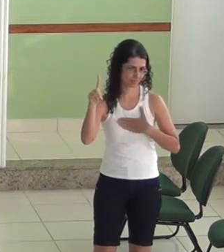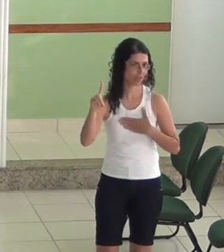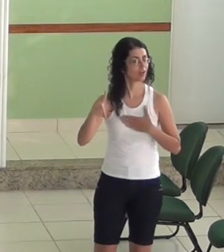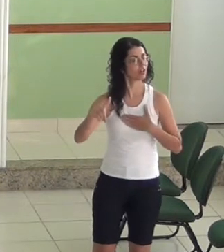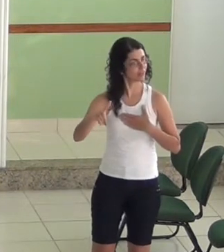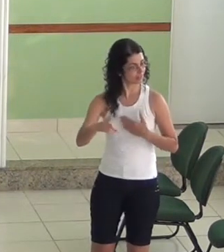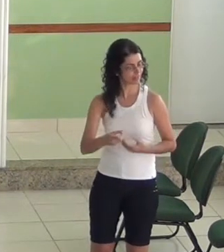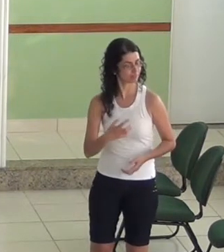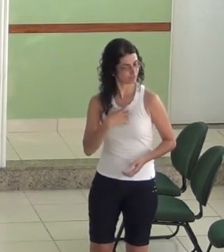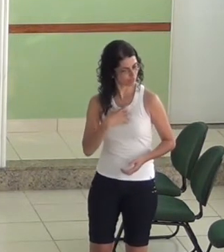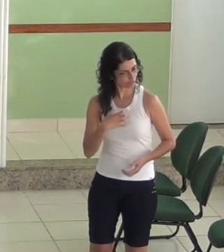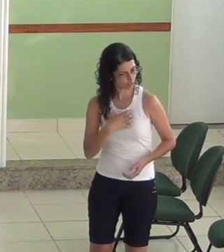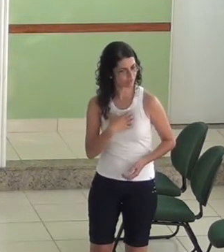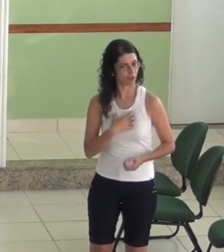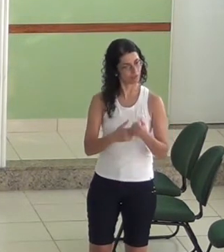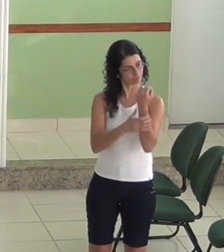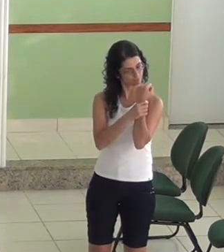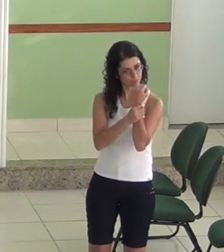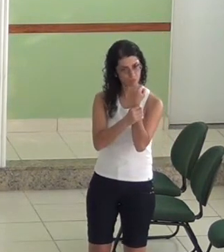segurança.